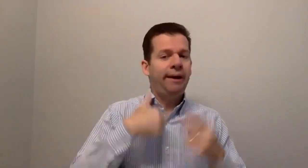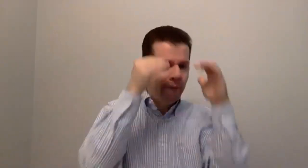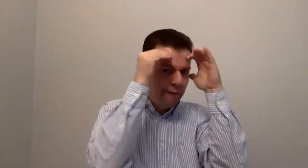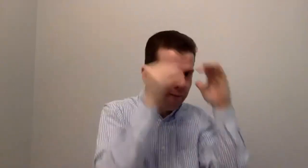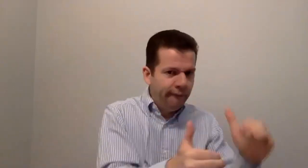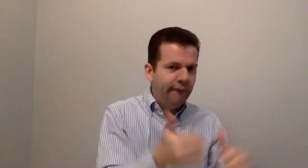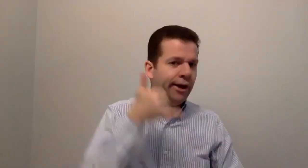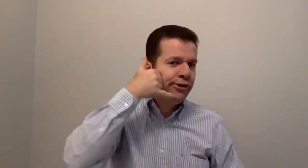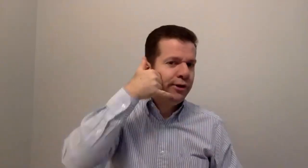eu, ó, celular,